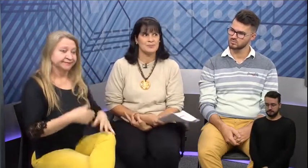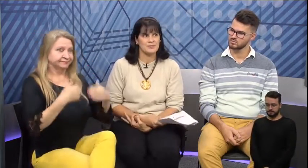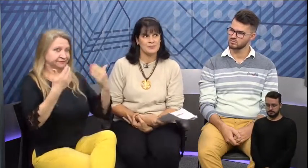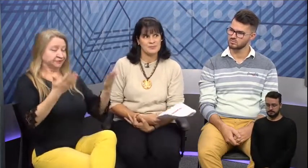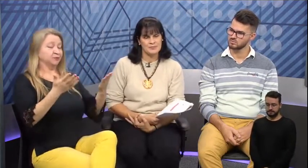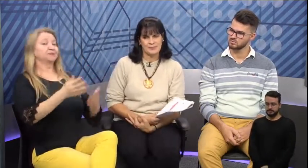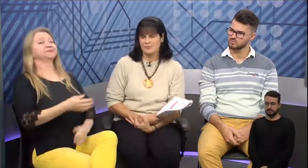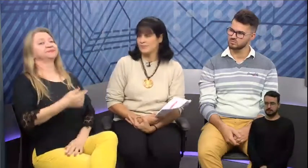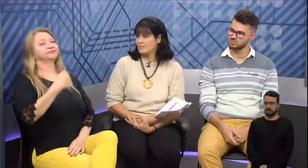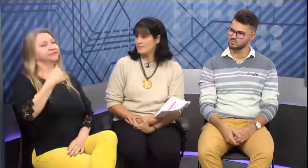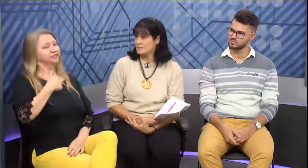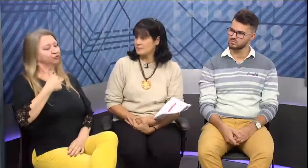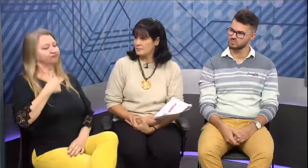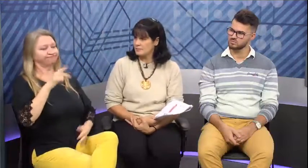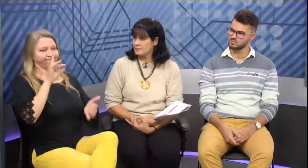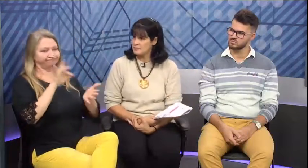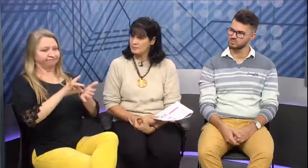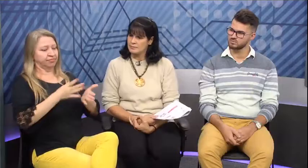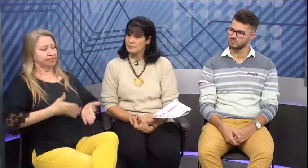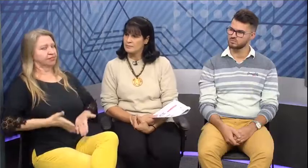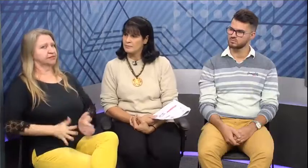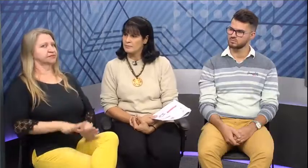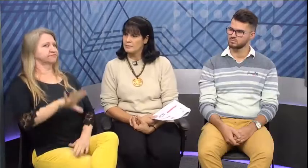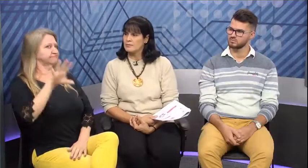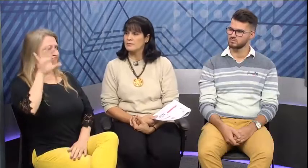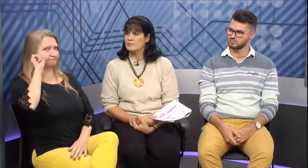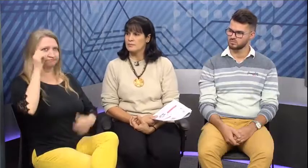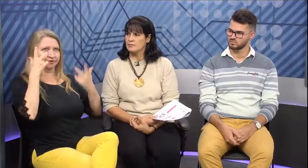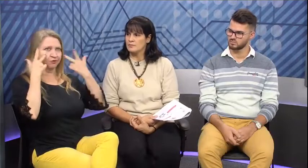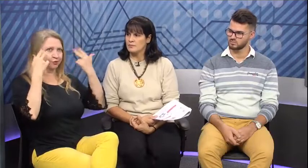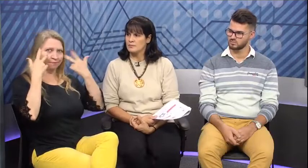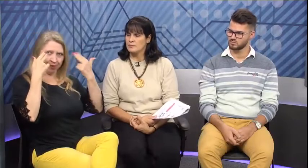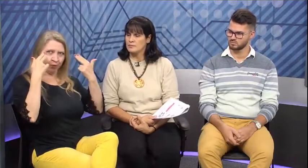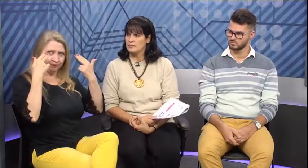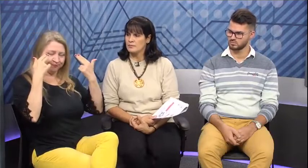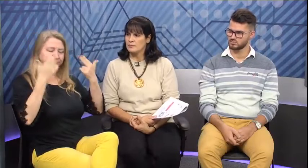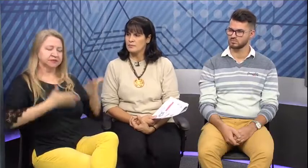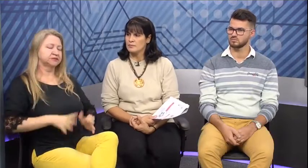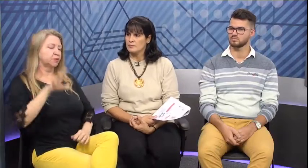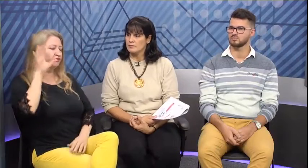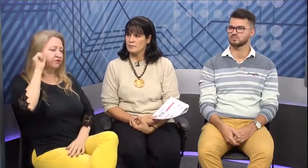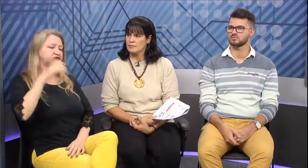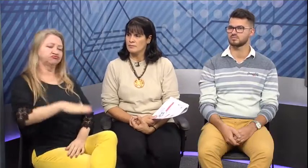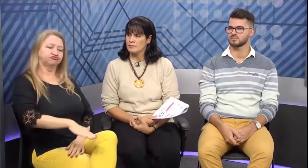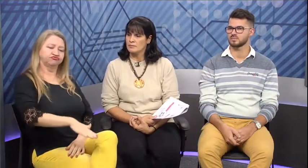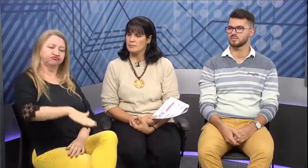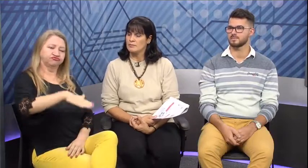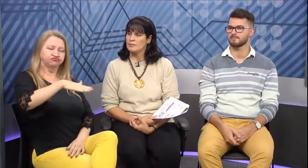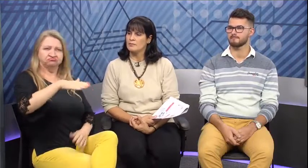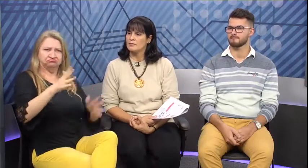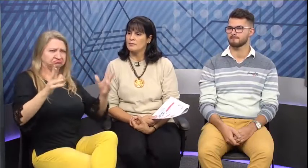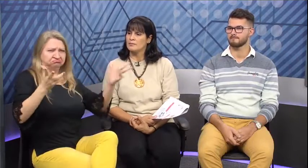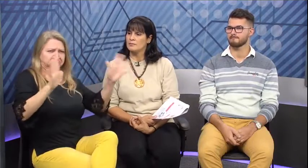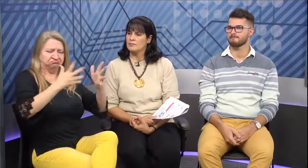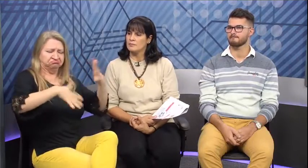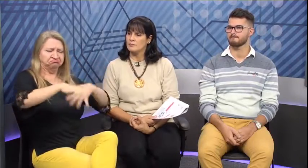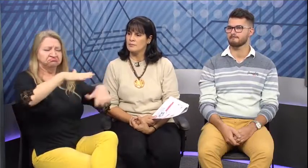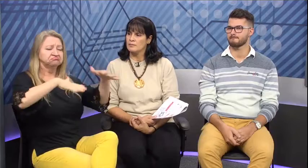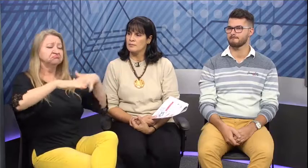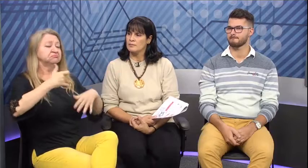Bem, eu vou explicar. Eu nasci ouvinte, eu ouvia normalmente, e eu comecei a